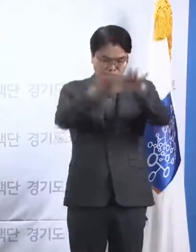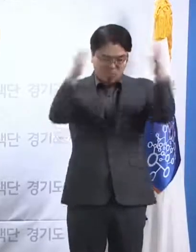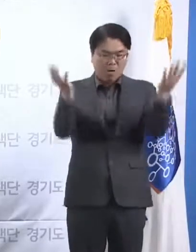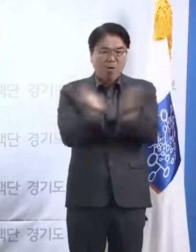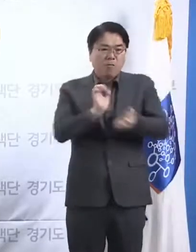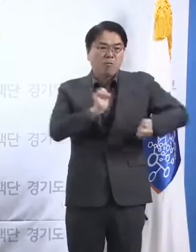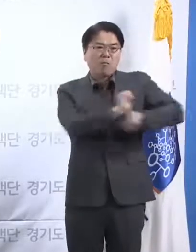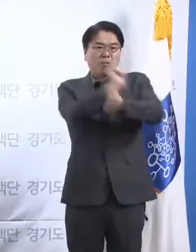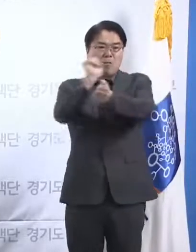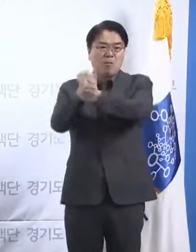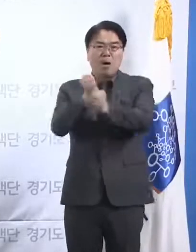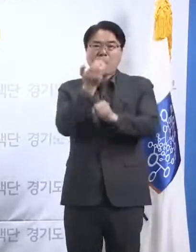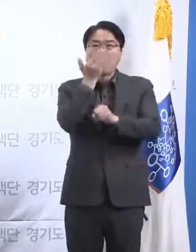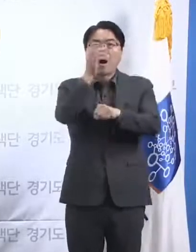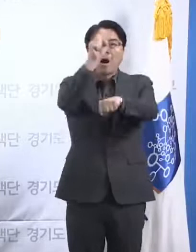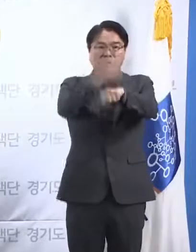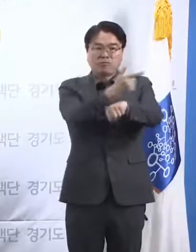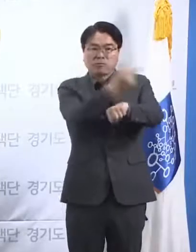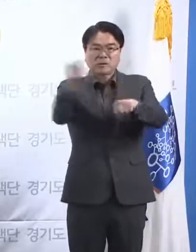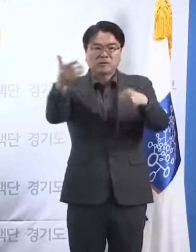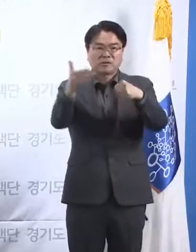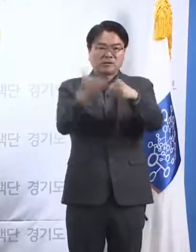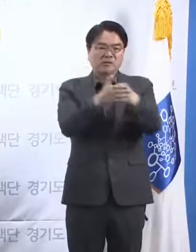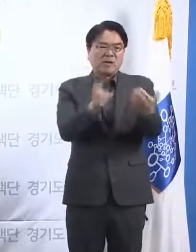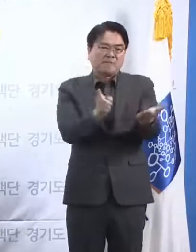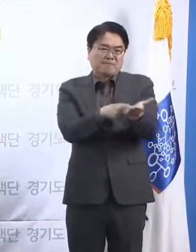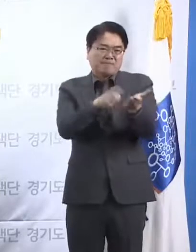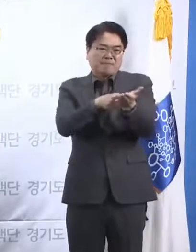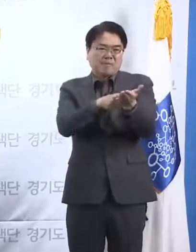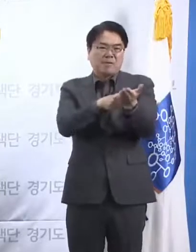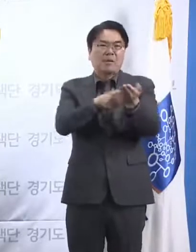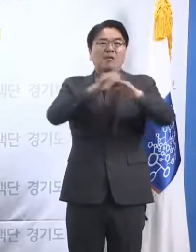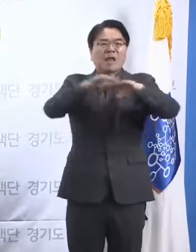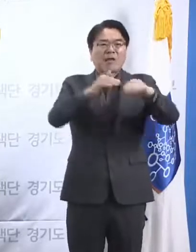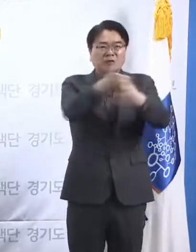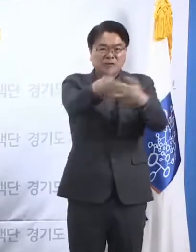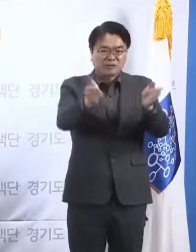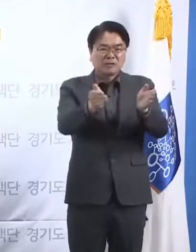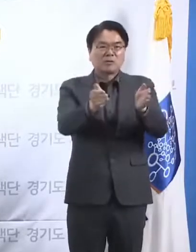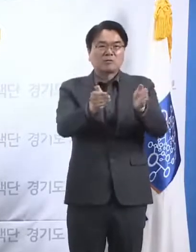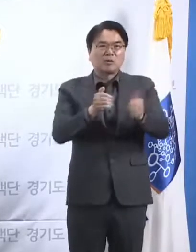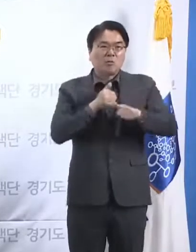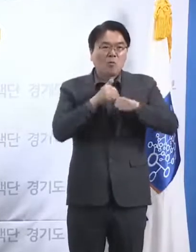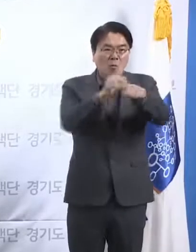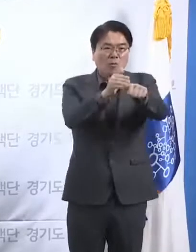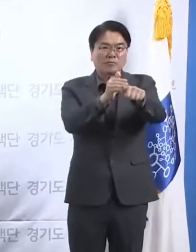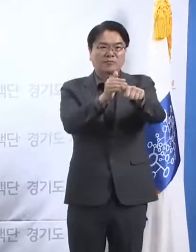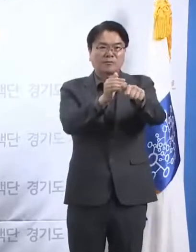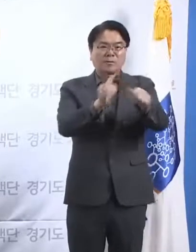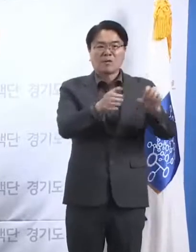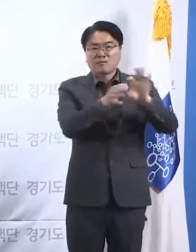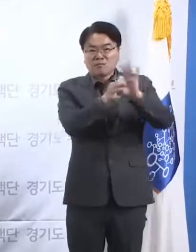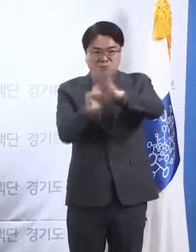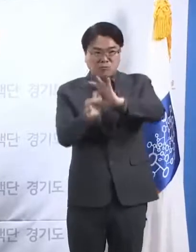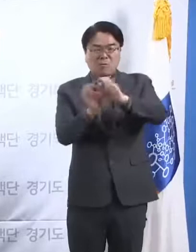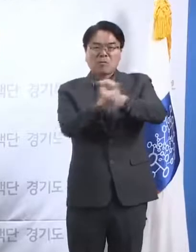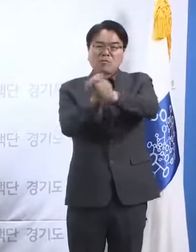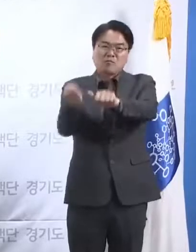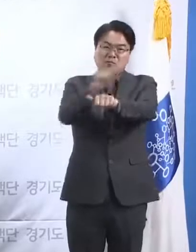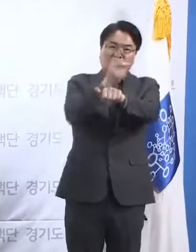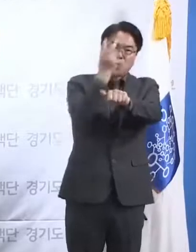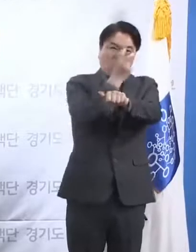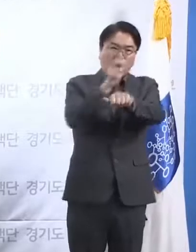따라서 즉각 대응팀을 투입해서 심층 역학조사를 진행하고 관련 위험시설에